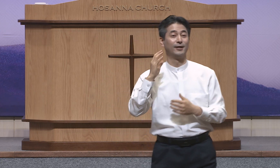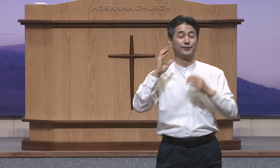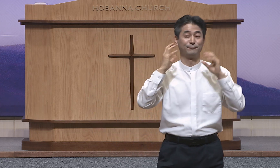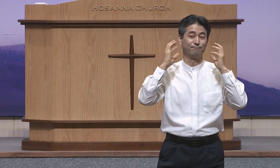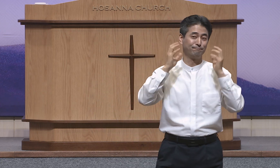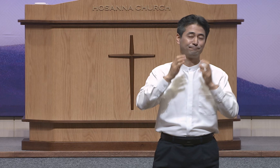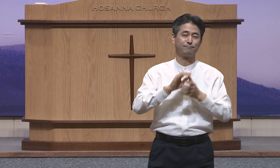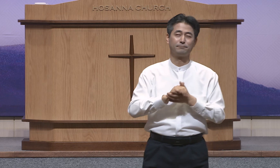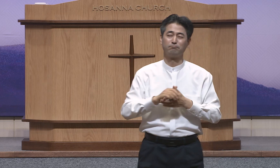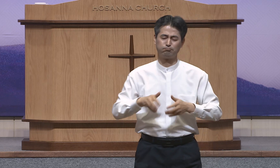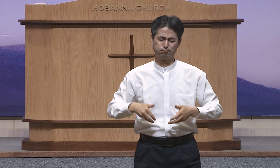저는